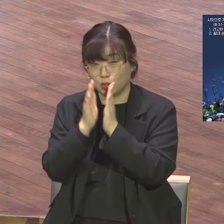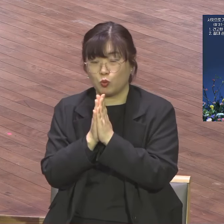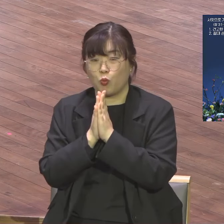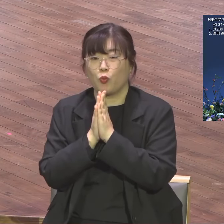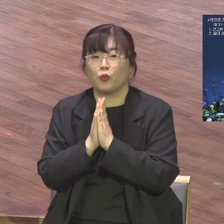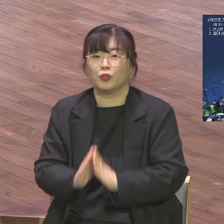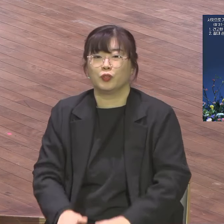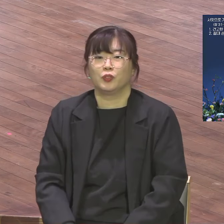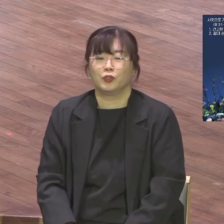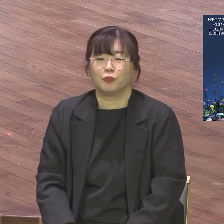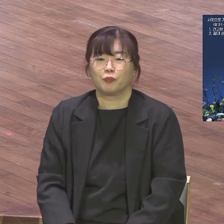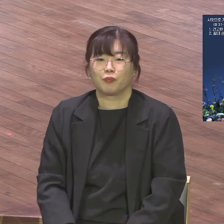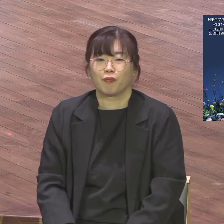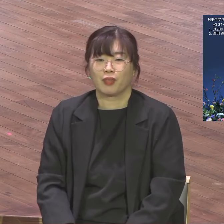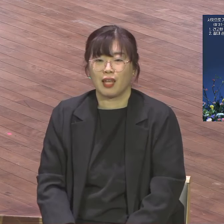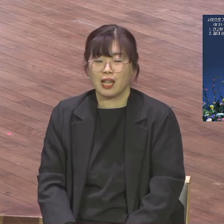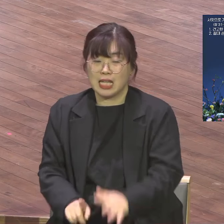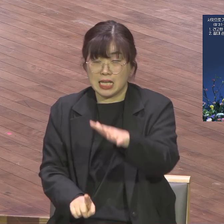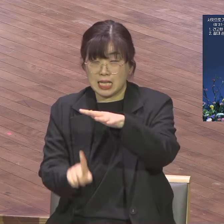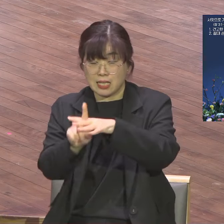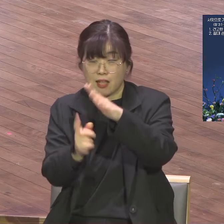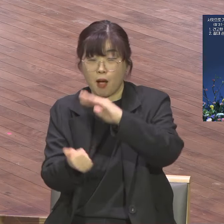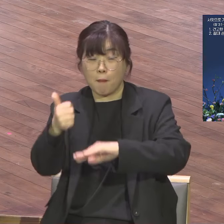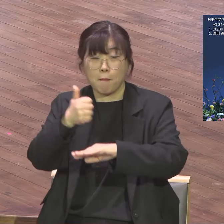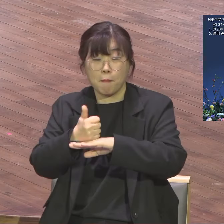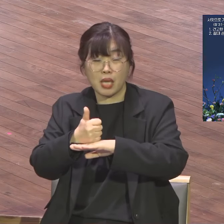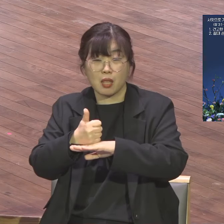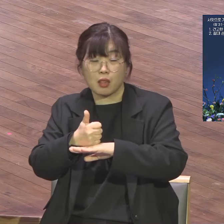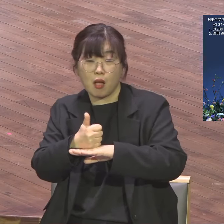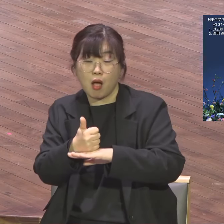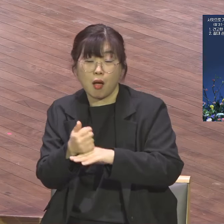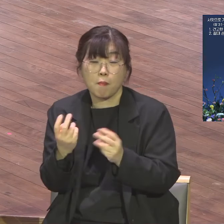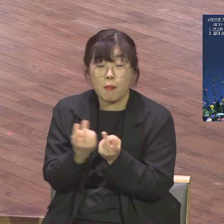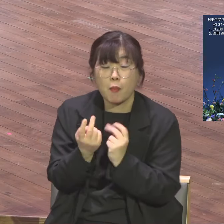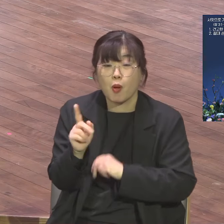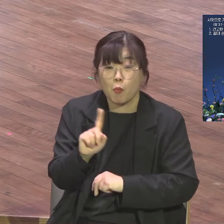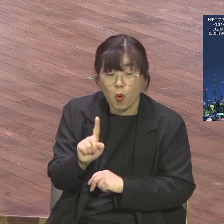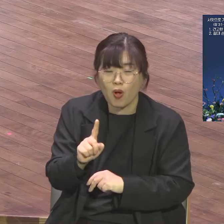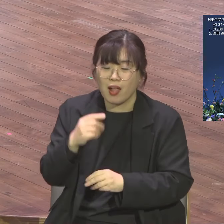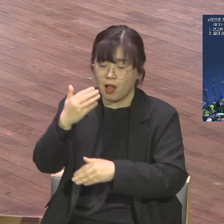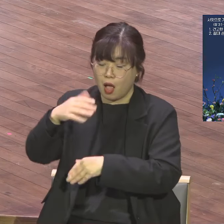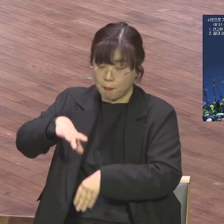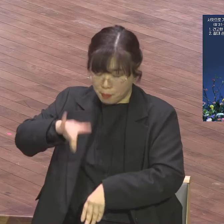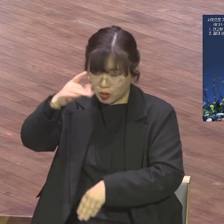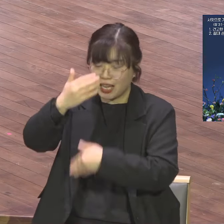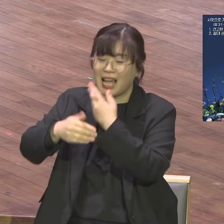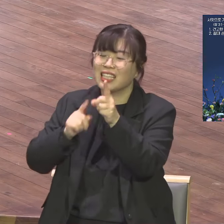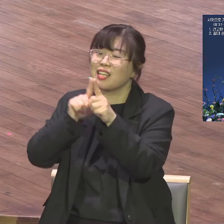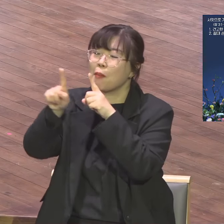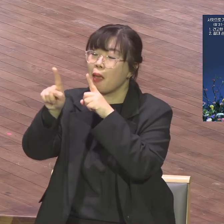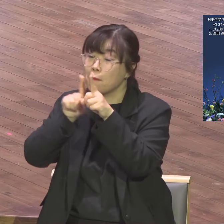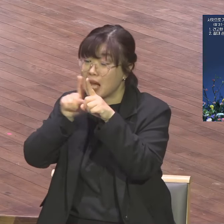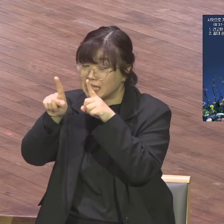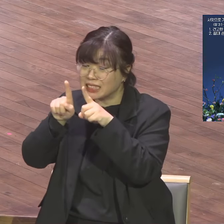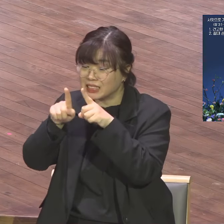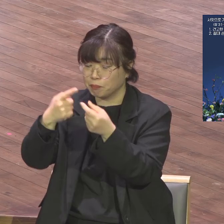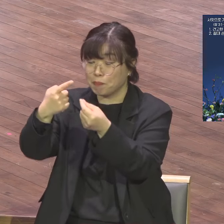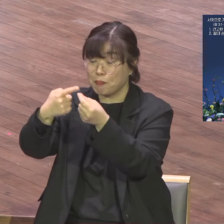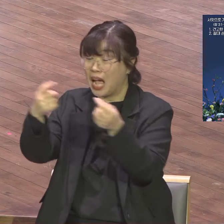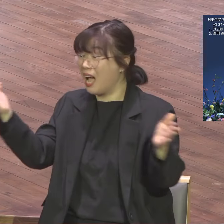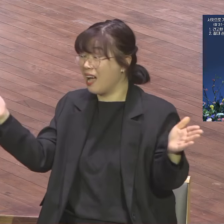잡고 어떤 문제가 있어도 견고한 언약의 망대, 말씀의 망대를 구축하기 위해서 반복해서 말씀을 듣고 내